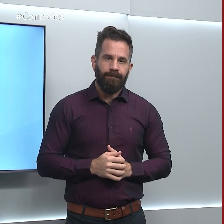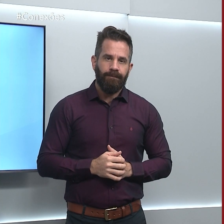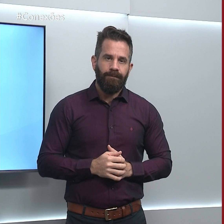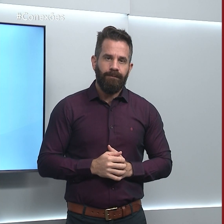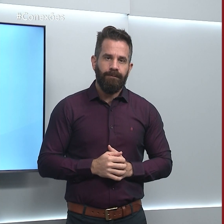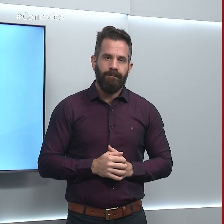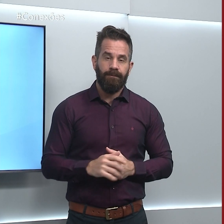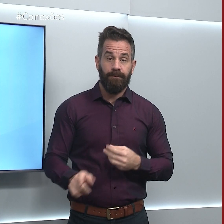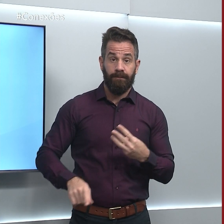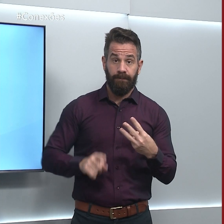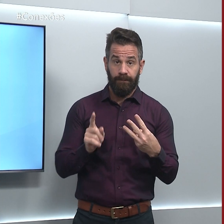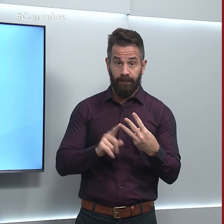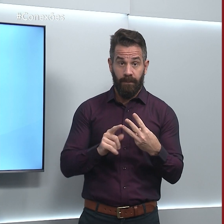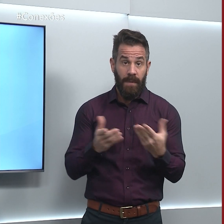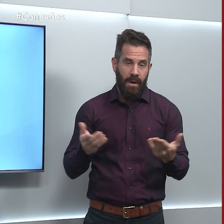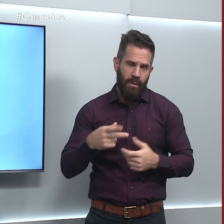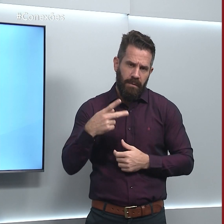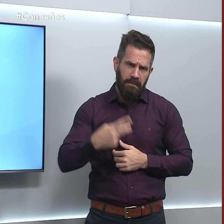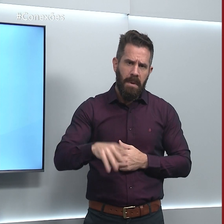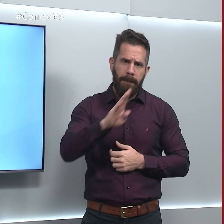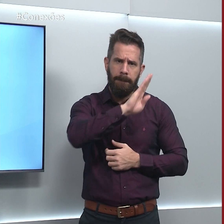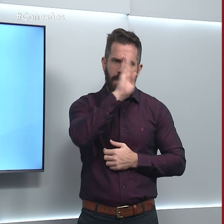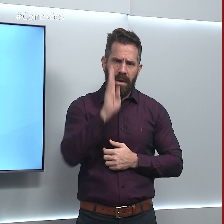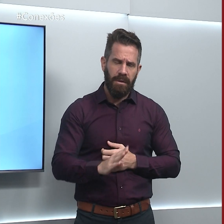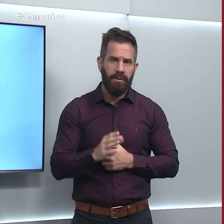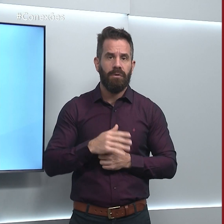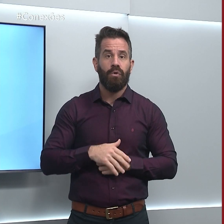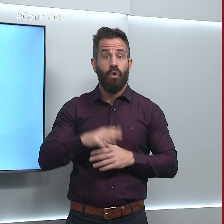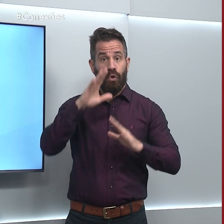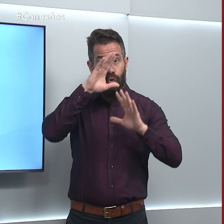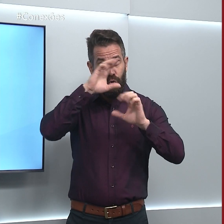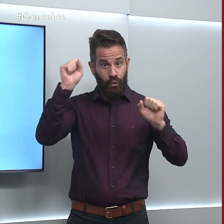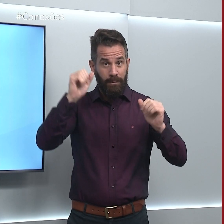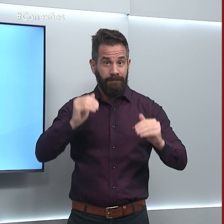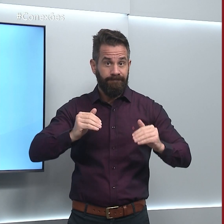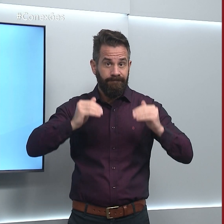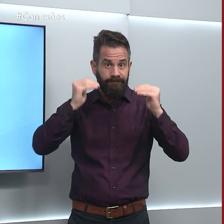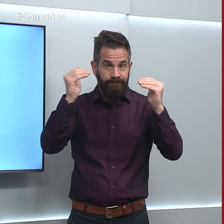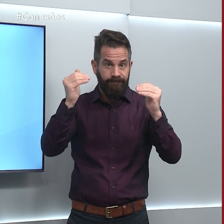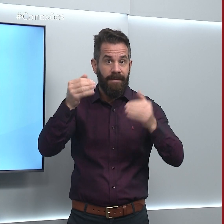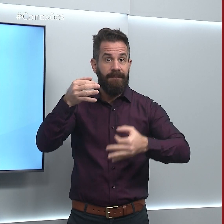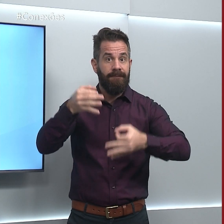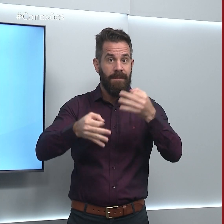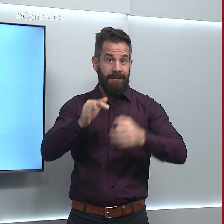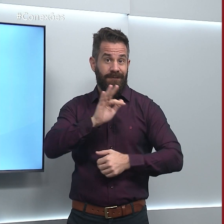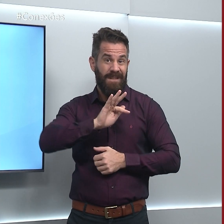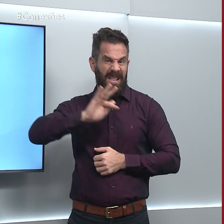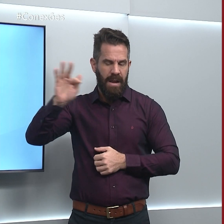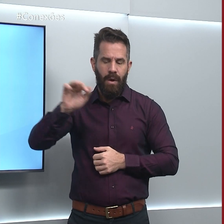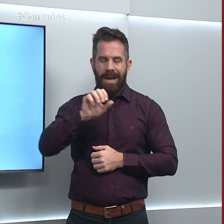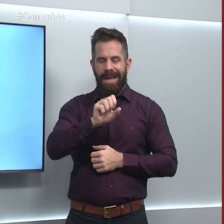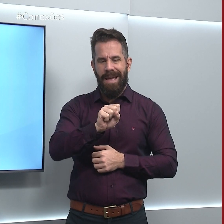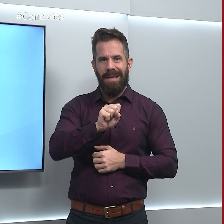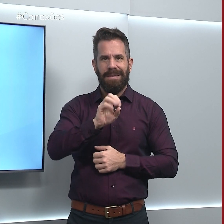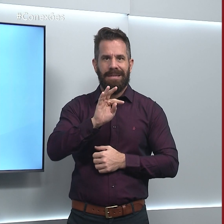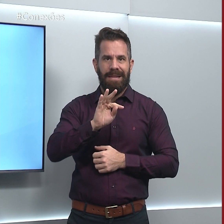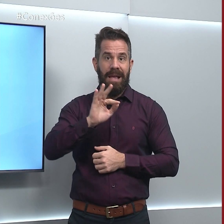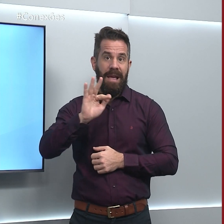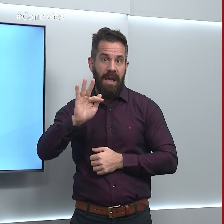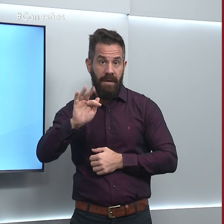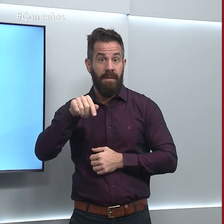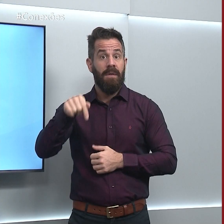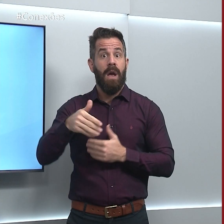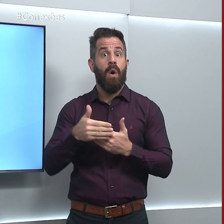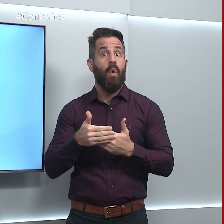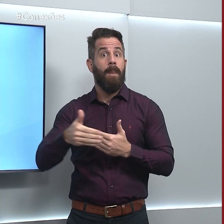Agora, vindo aqui para o nosso cenário nacional, o Supremo Tribunal Federal, STF, deve começar ainda nesse semestre o julgamento